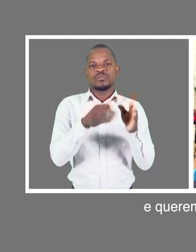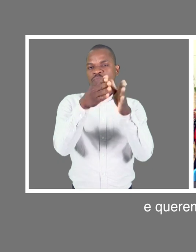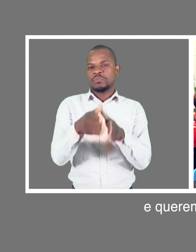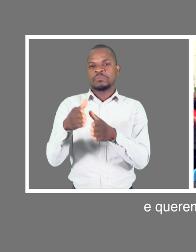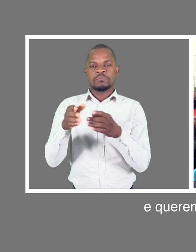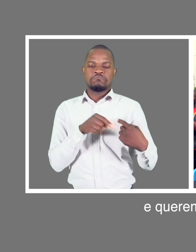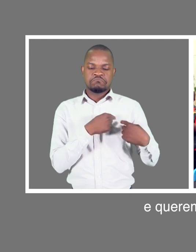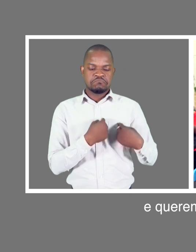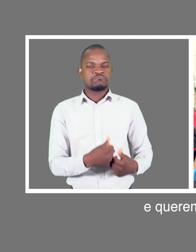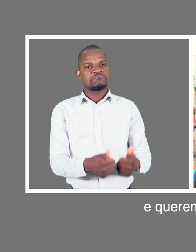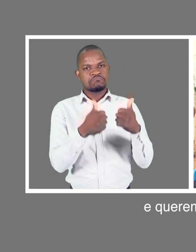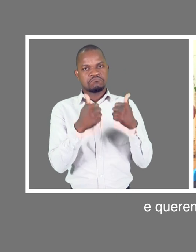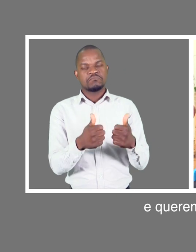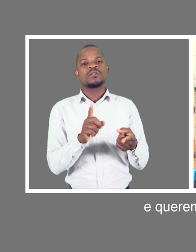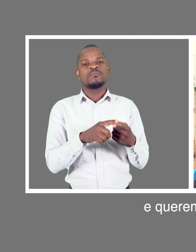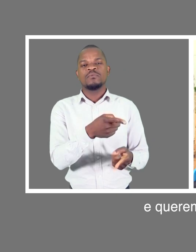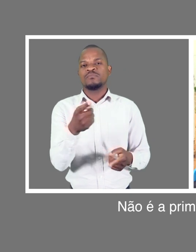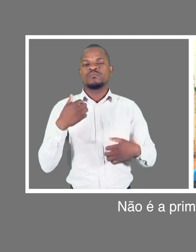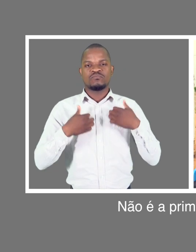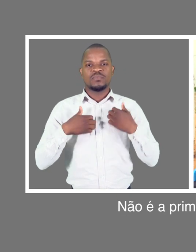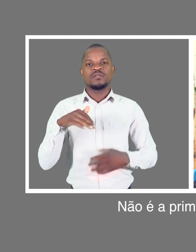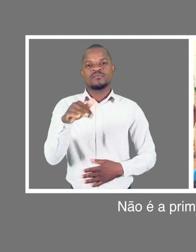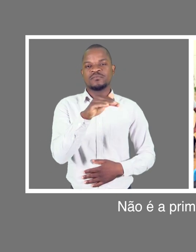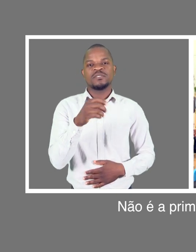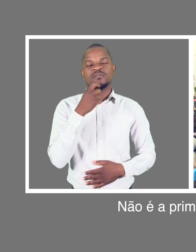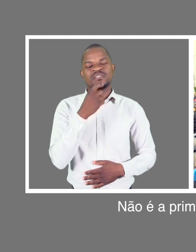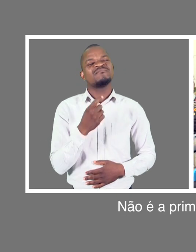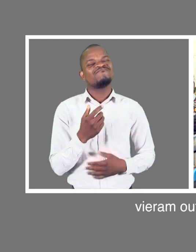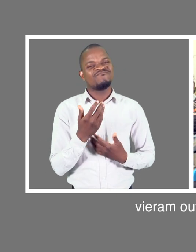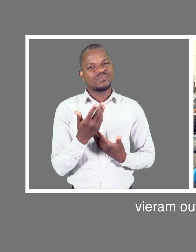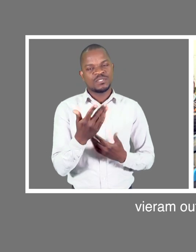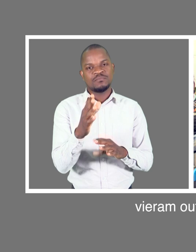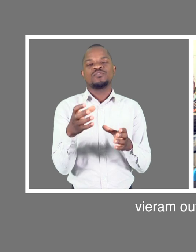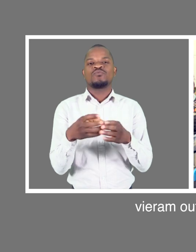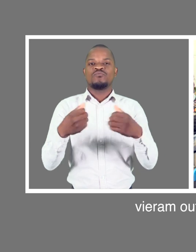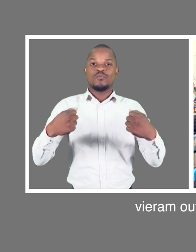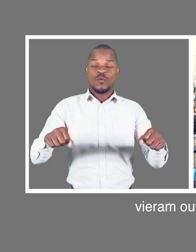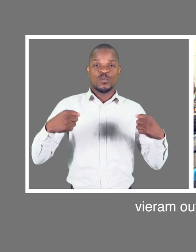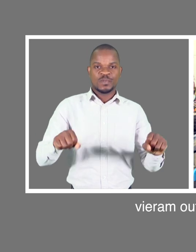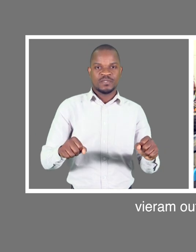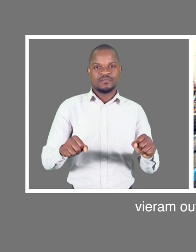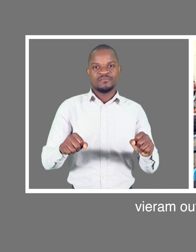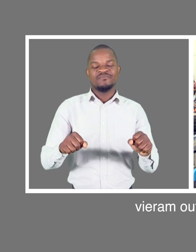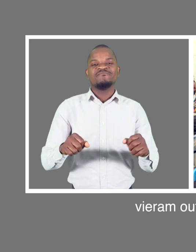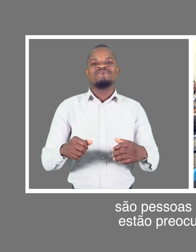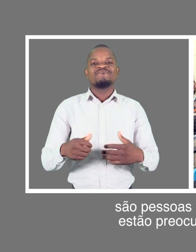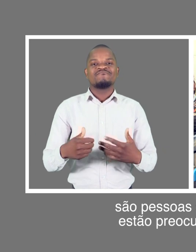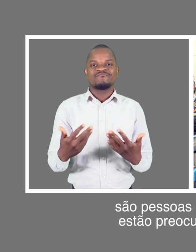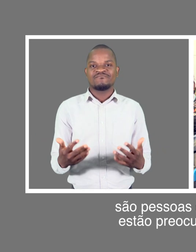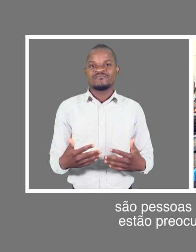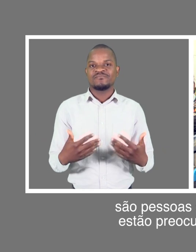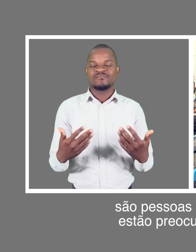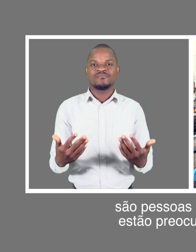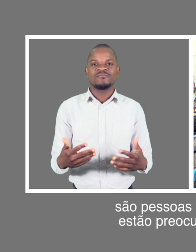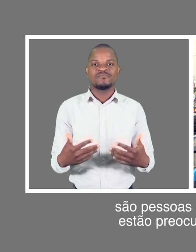parceiros. E estamos sempre... Não é a primeira vez que eles fazem isso. Já nas outras vezes, também, já nos vieram ajudar. E